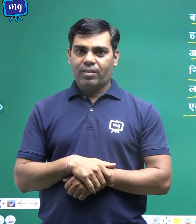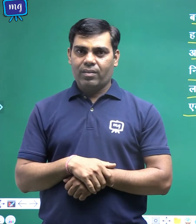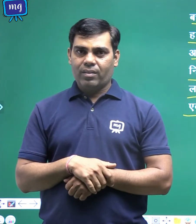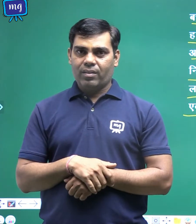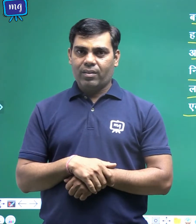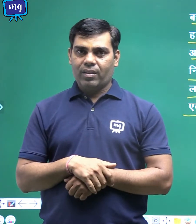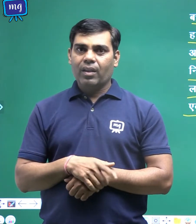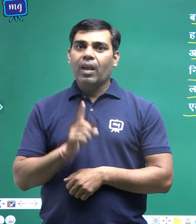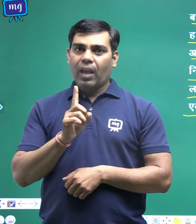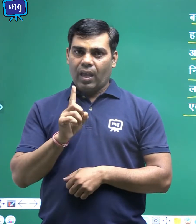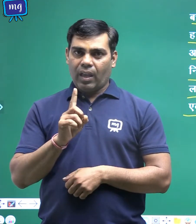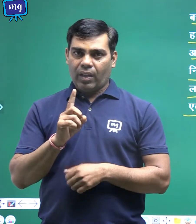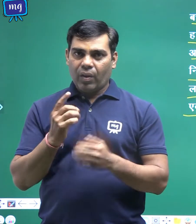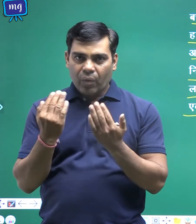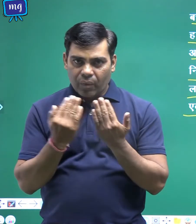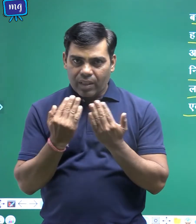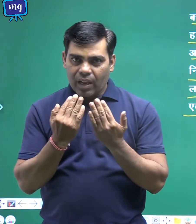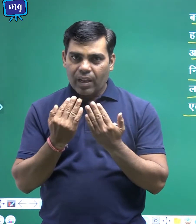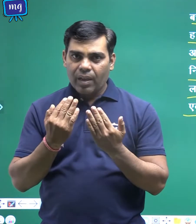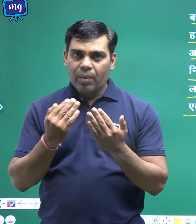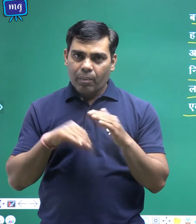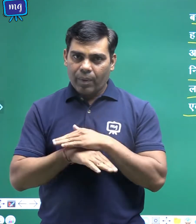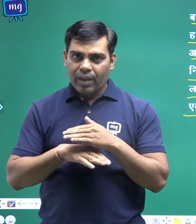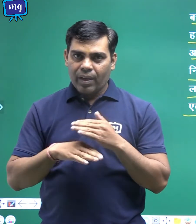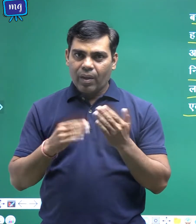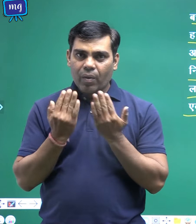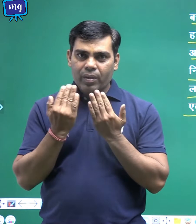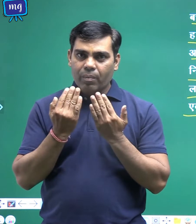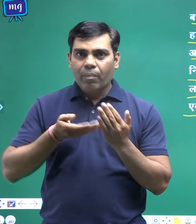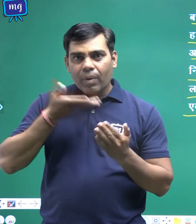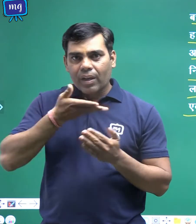एक विद्यालय में पढ़ाने लगी।